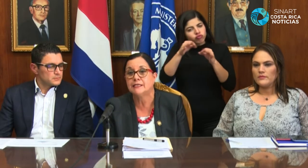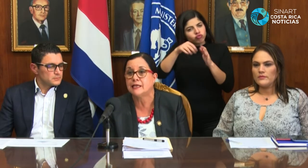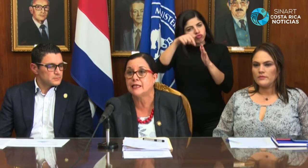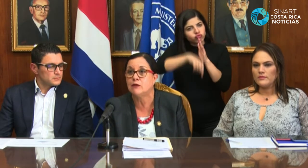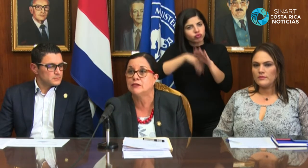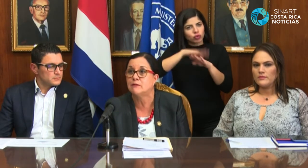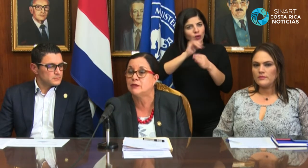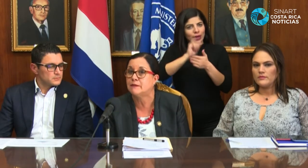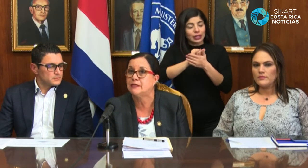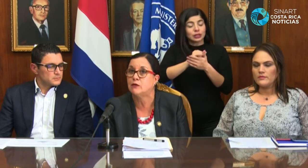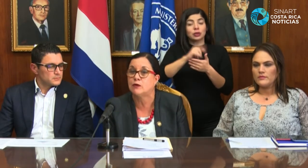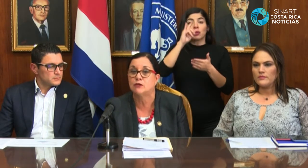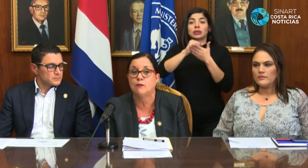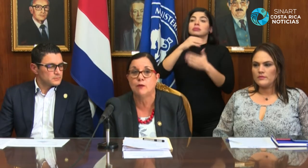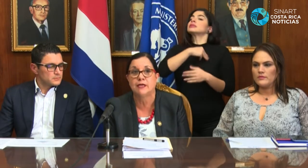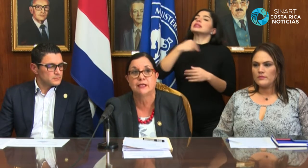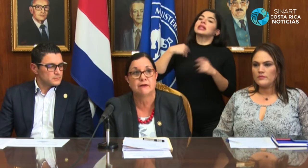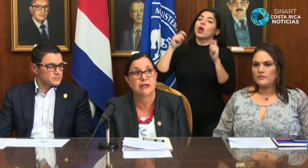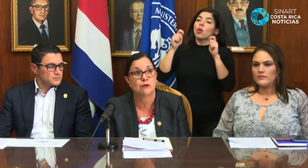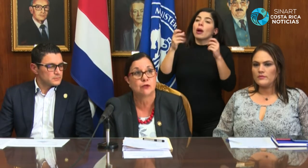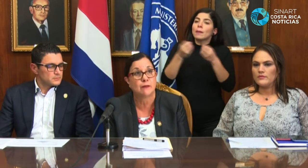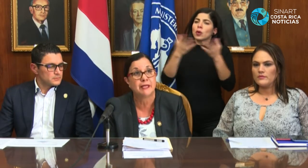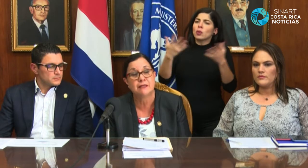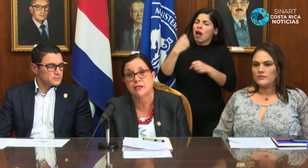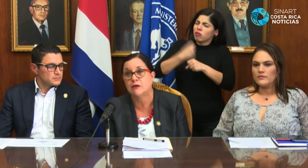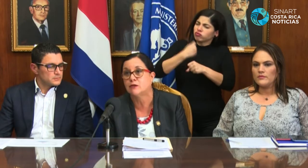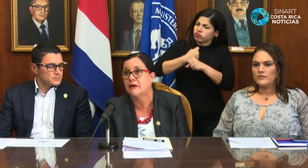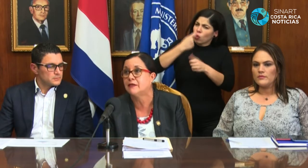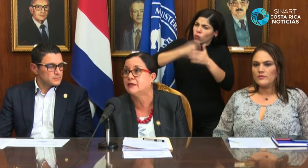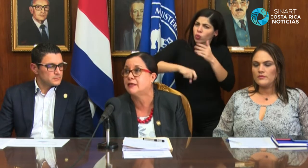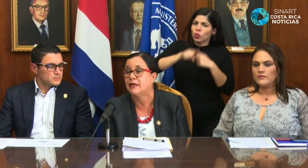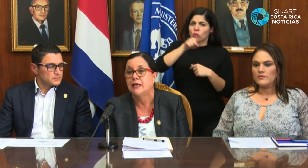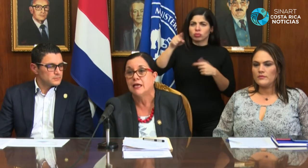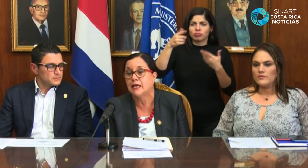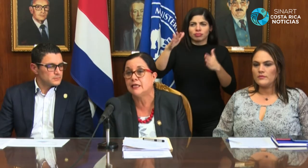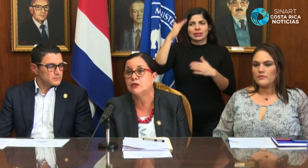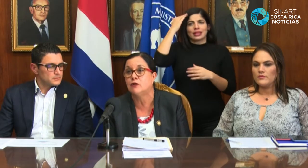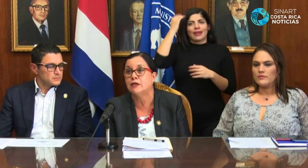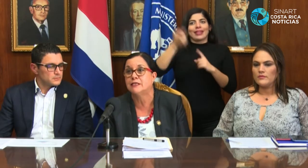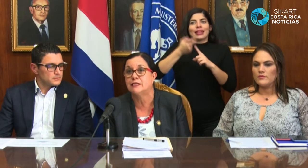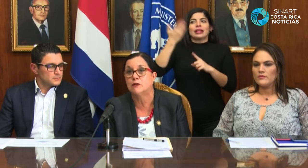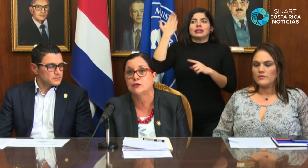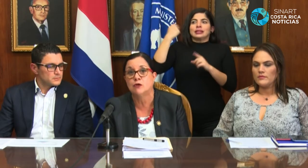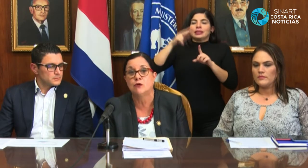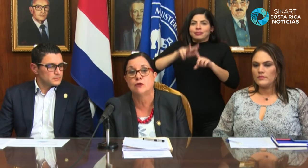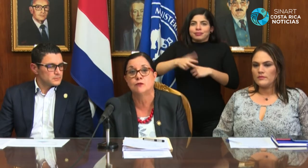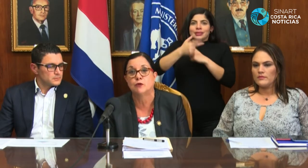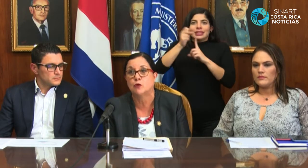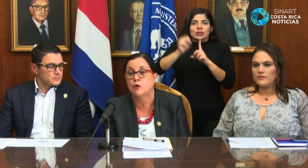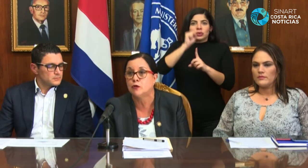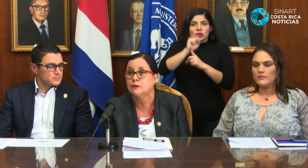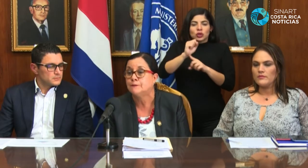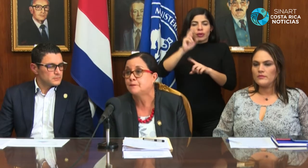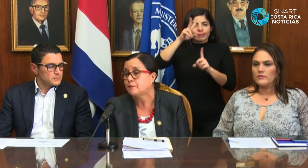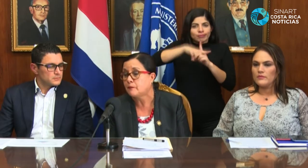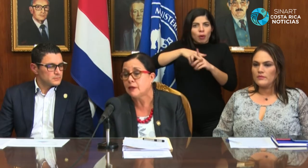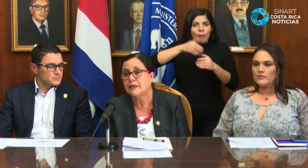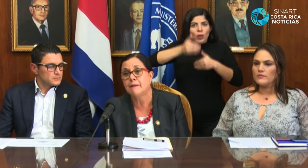En este sentido, estamos en el Ministerio de Educación Pública trabajando arduamente, ustedes lo saben, desde que inició esta situación, con los